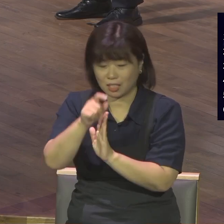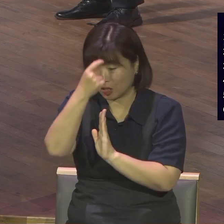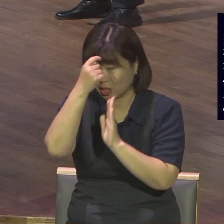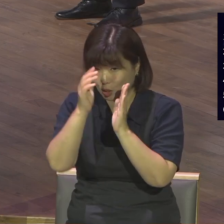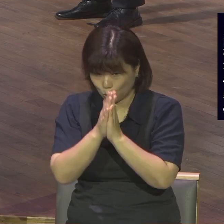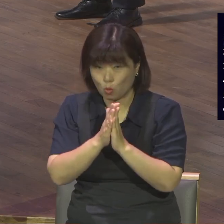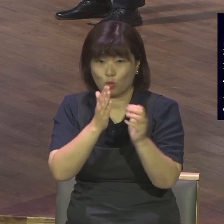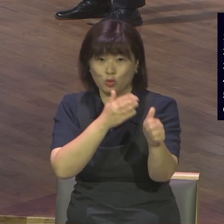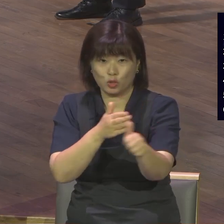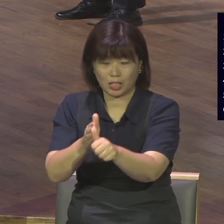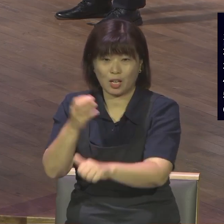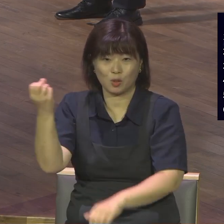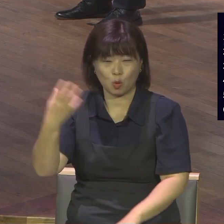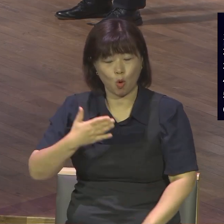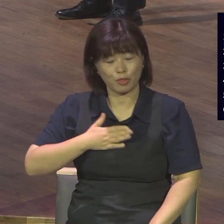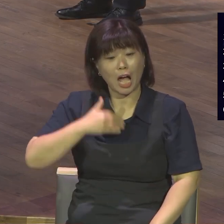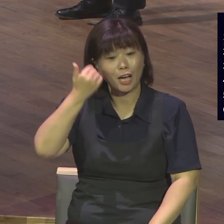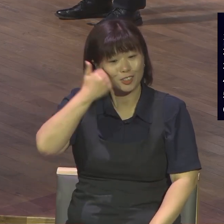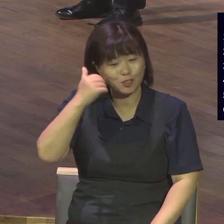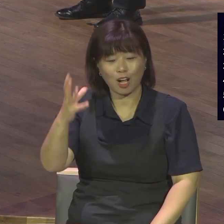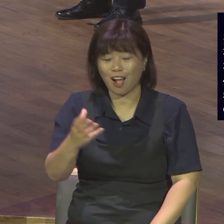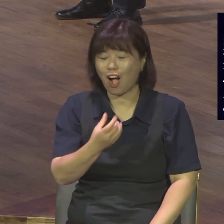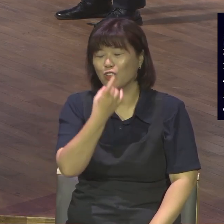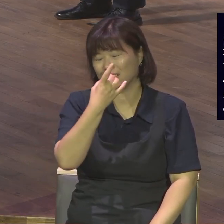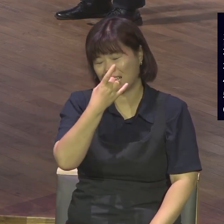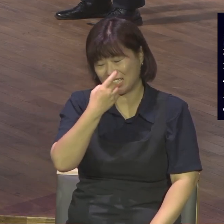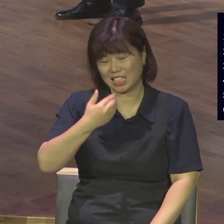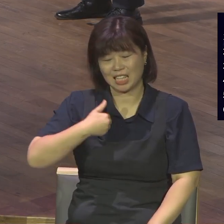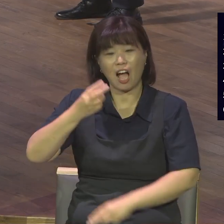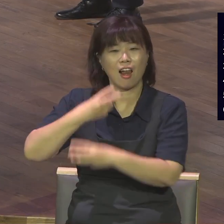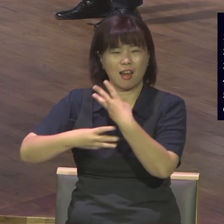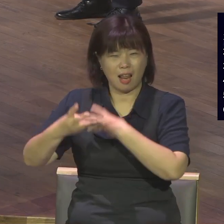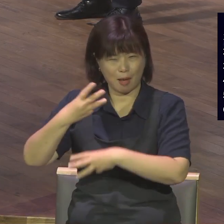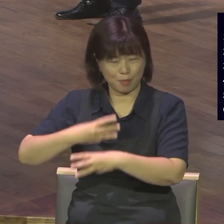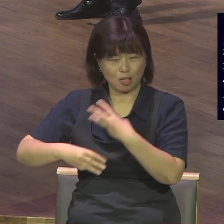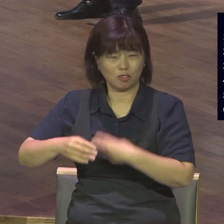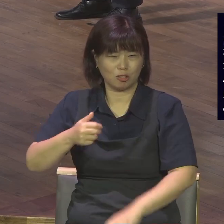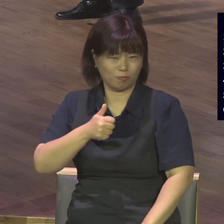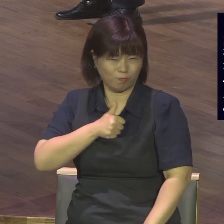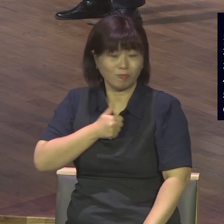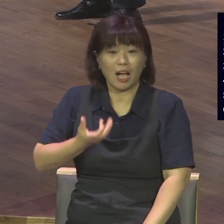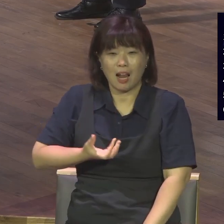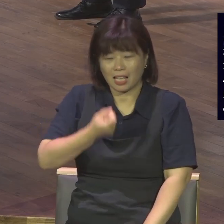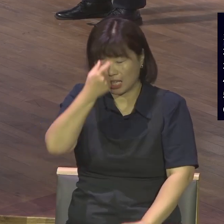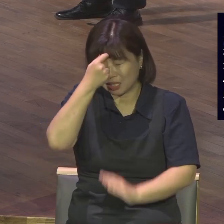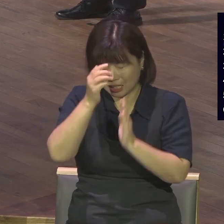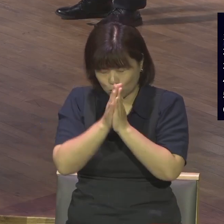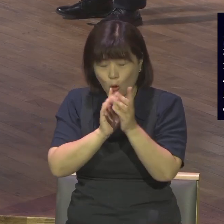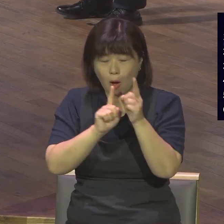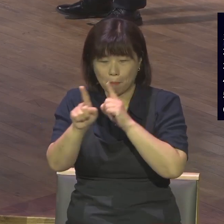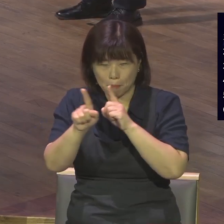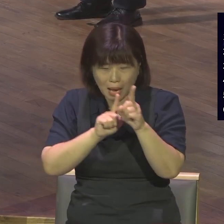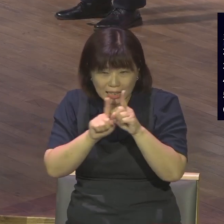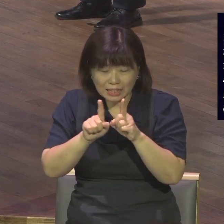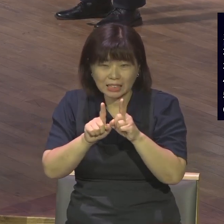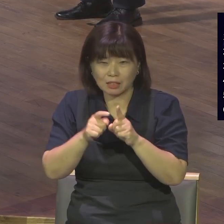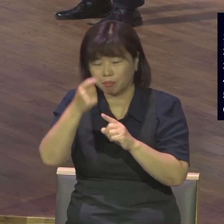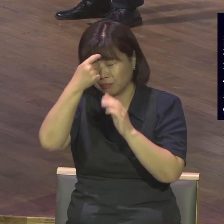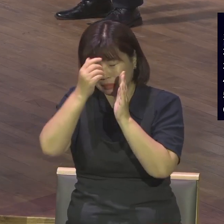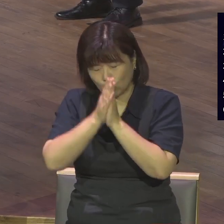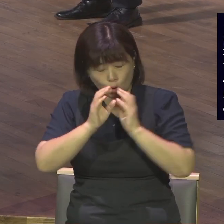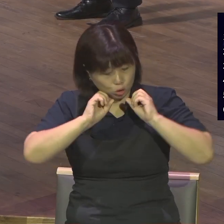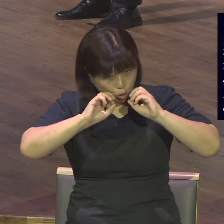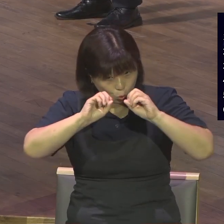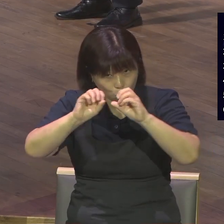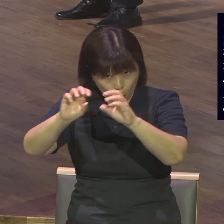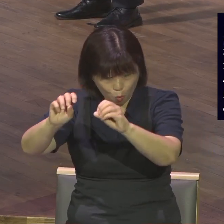그루터기로 부르셨다는 정체성을 믿고 예배 말씀 기도 속에 있게 하여 주시옵소서. 대륙별로 연합선교회가 채워지고